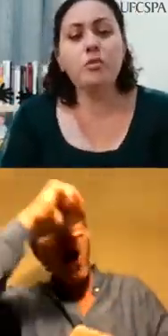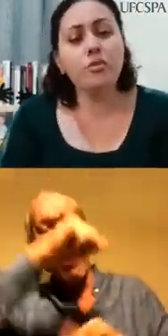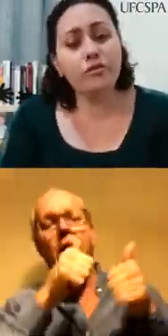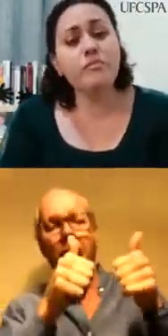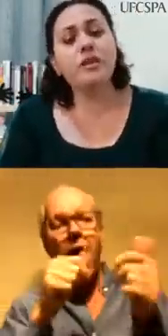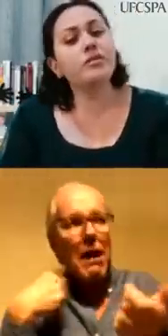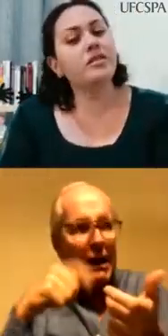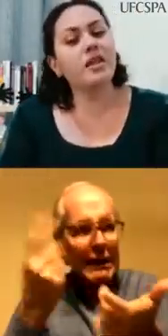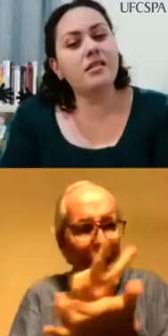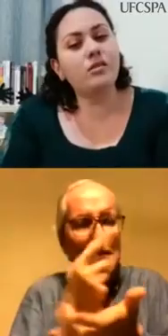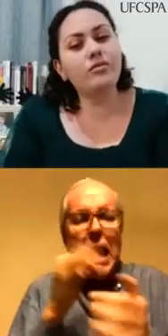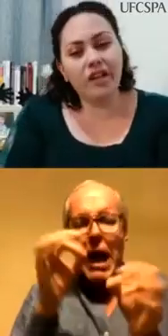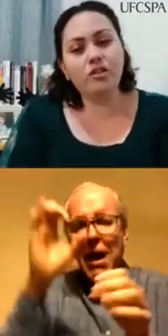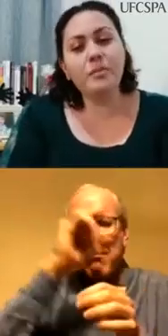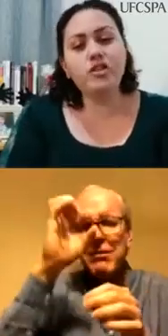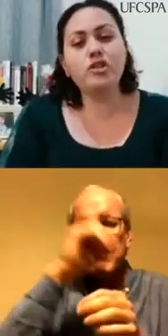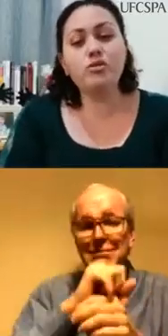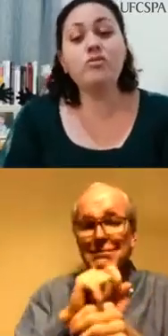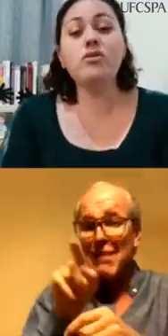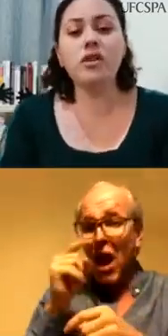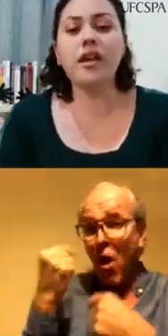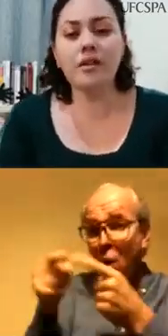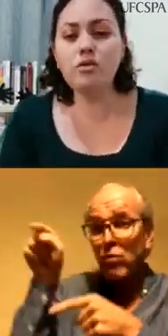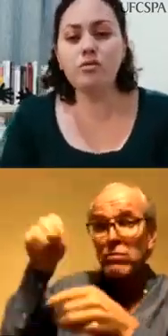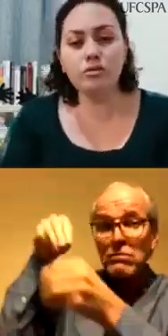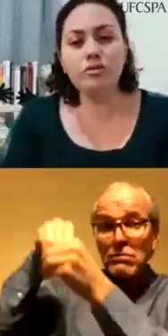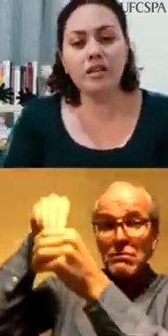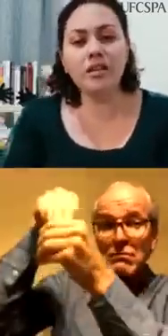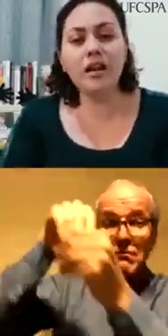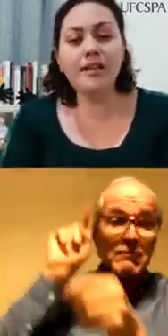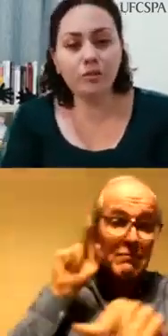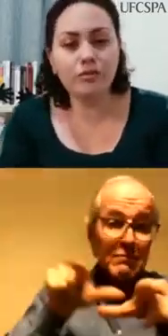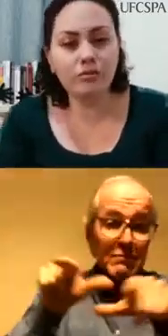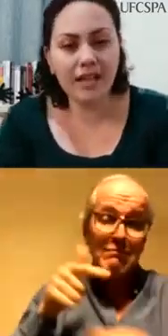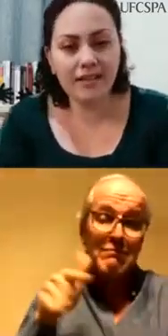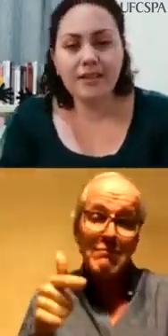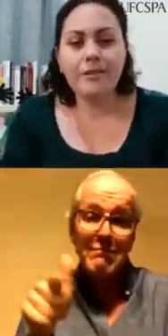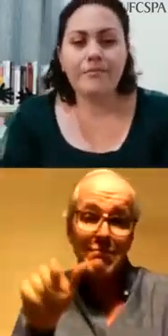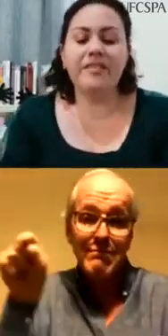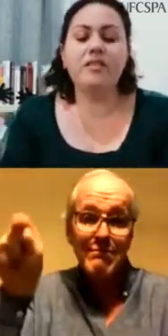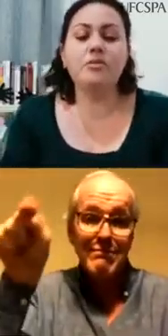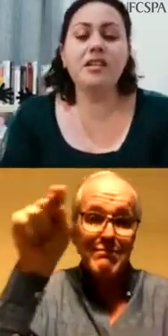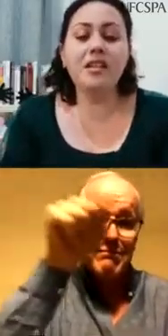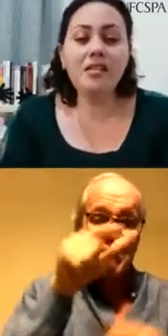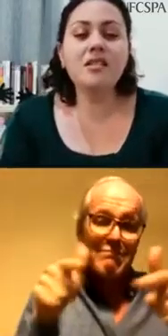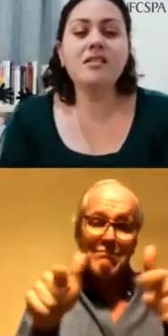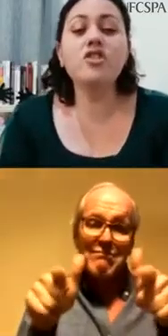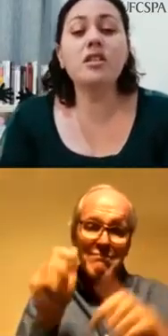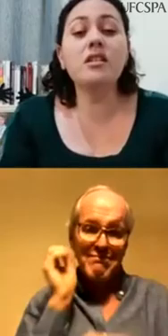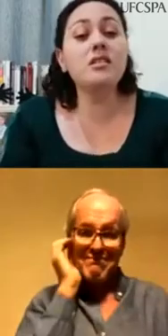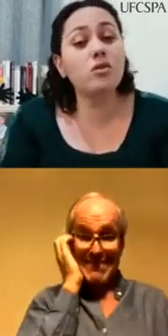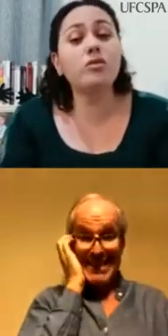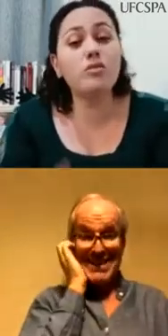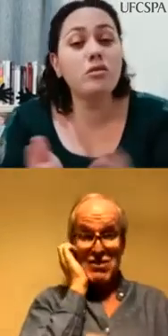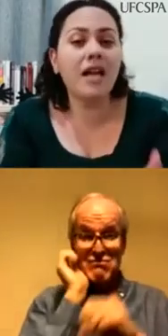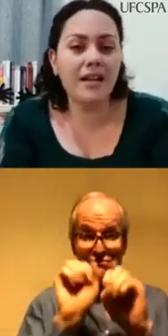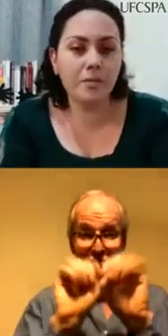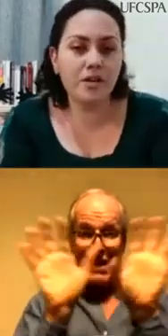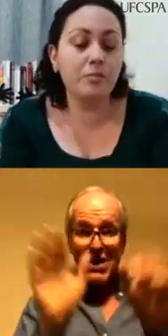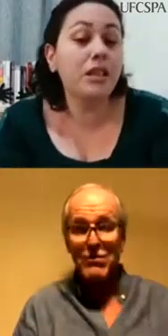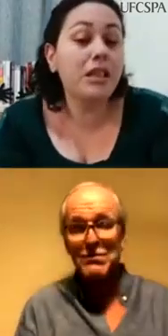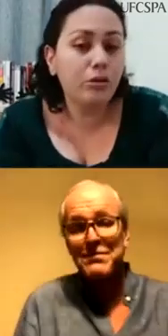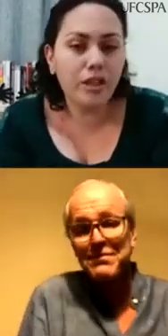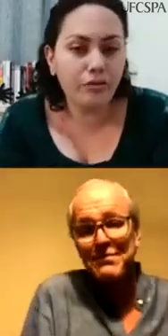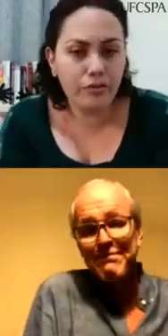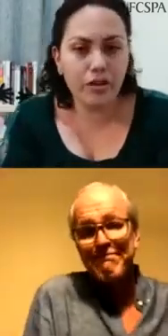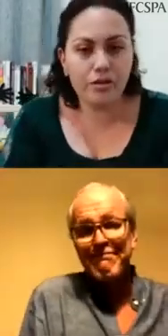porque é um movimento que tem sido feito a partir dos funcionários surdos que atuam lá. Então, seria interessante que nesses outros locais, por